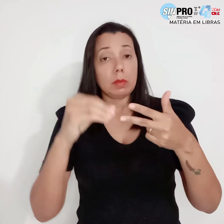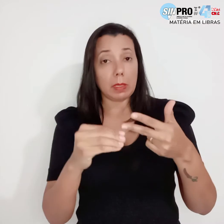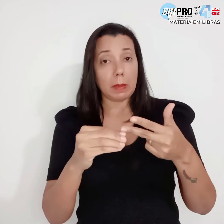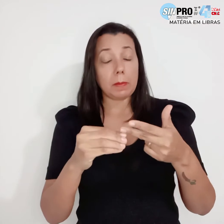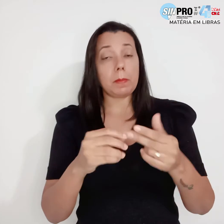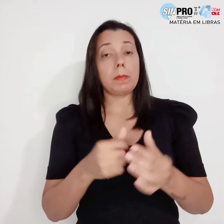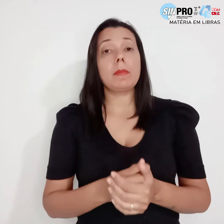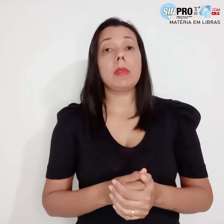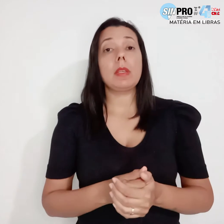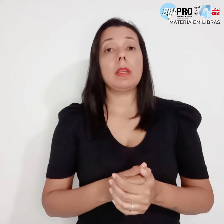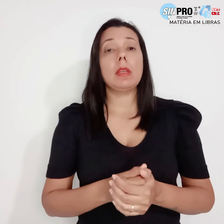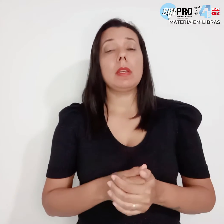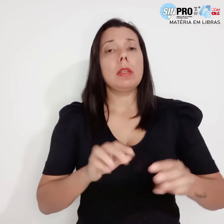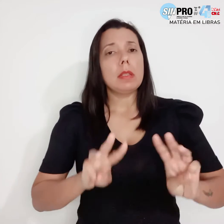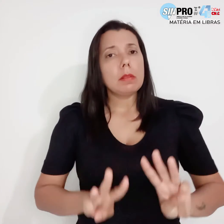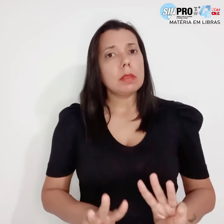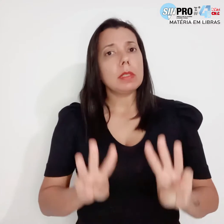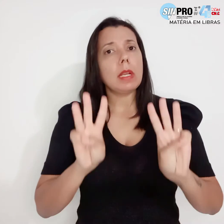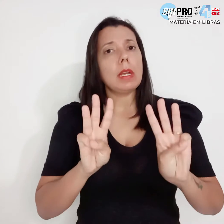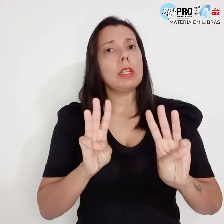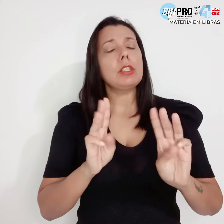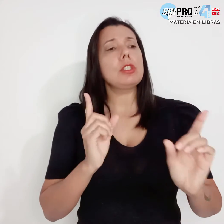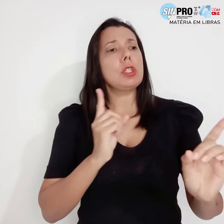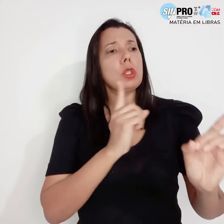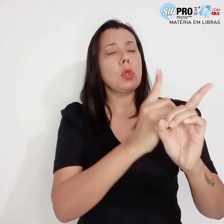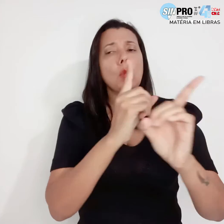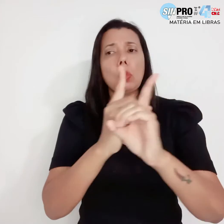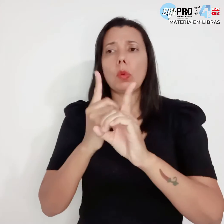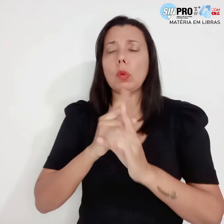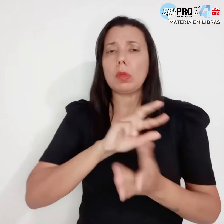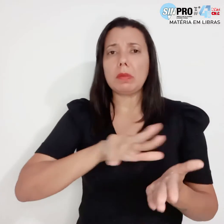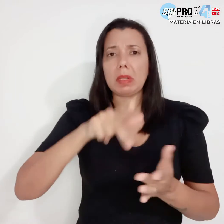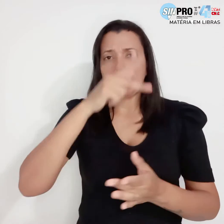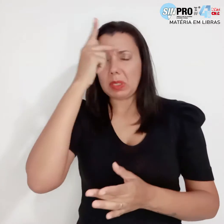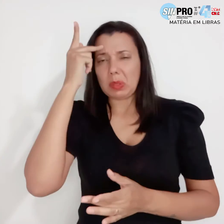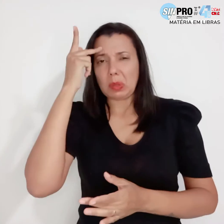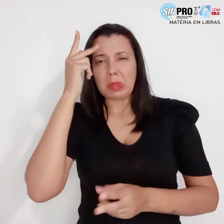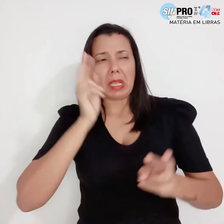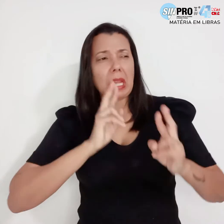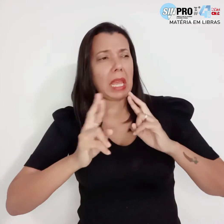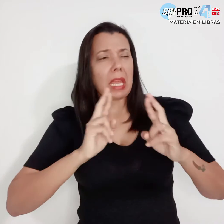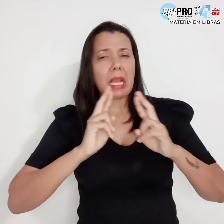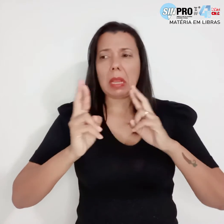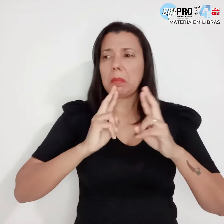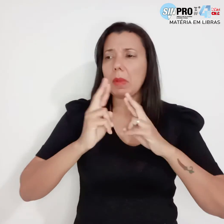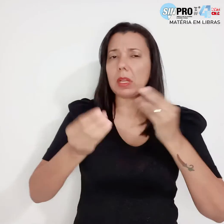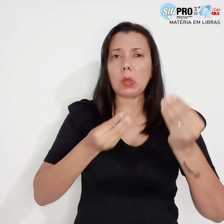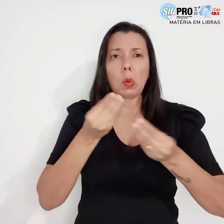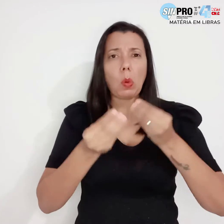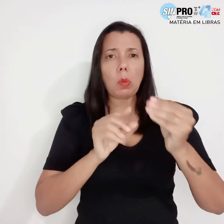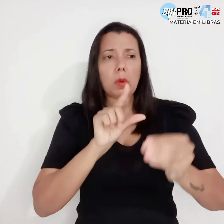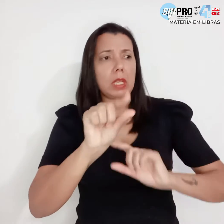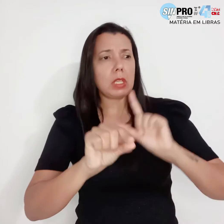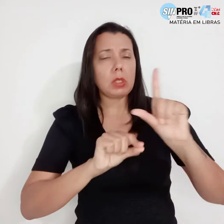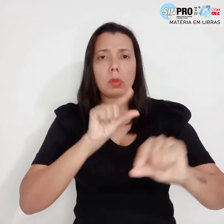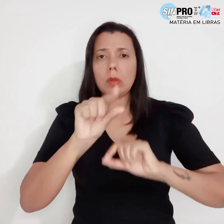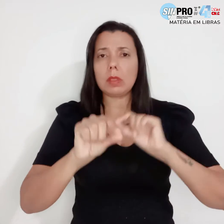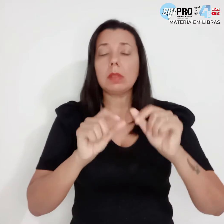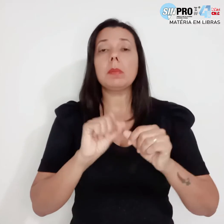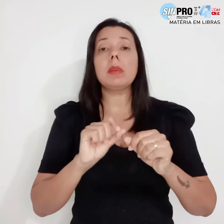Na web, é possível encontrar candidatos insatisfeitos com a forma escolhida para a